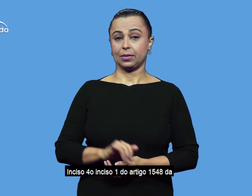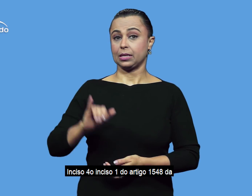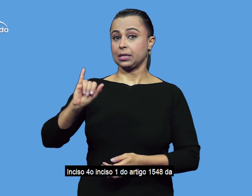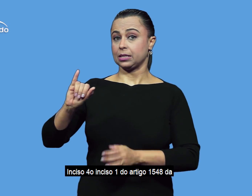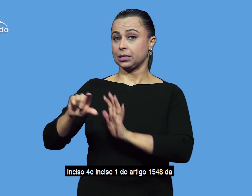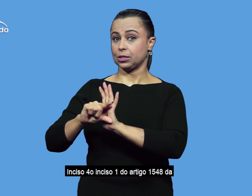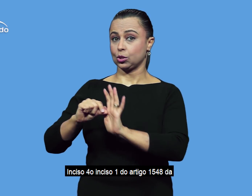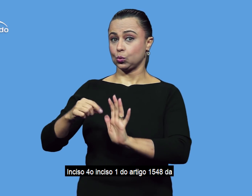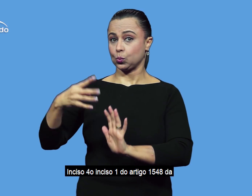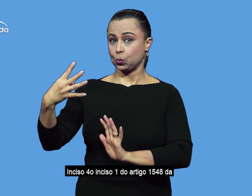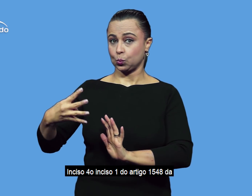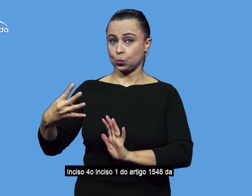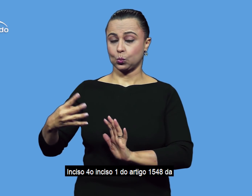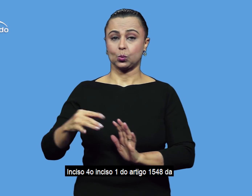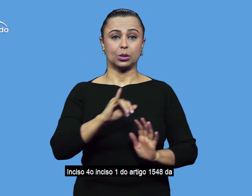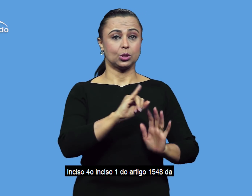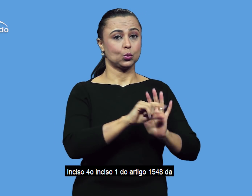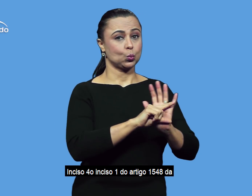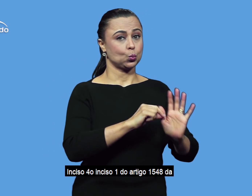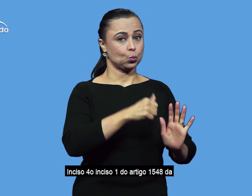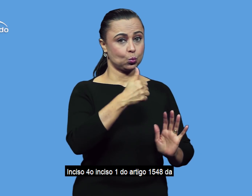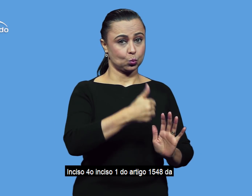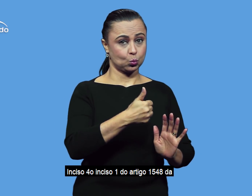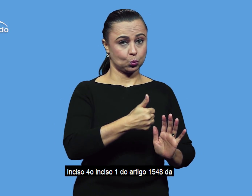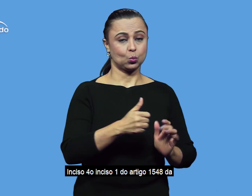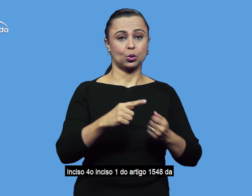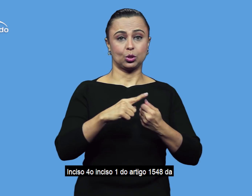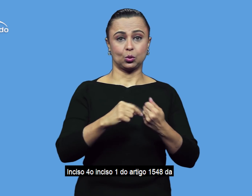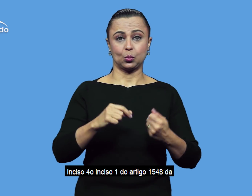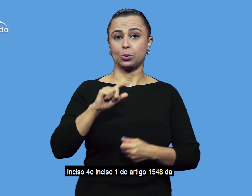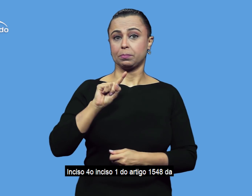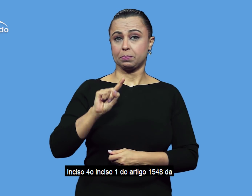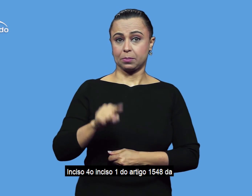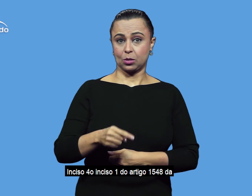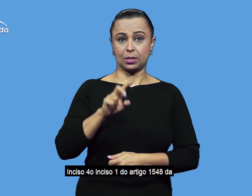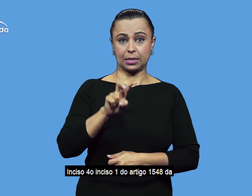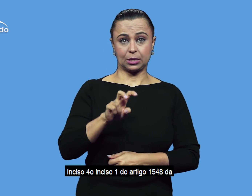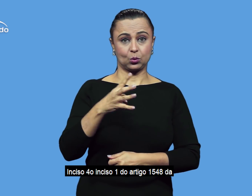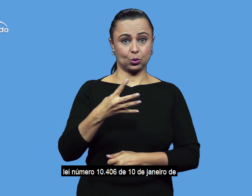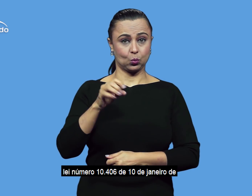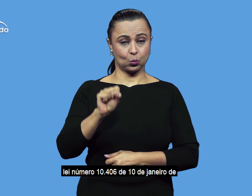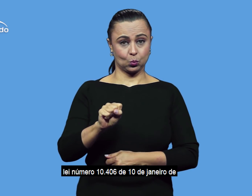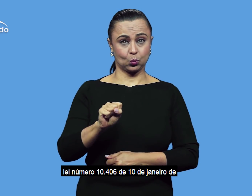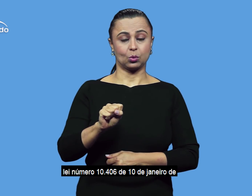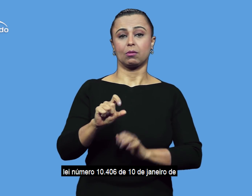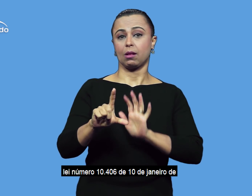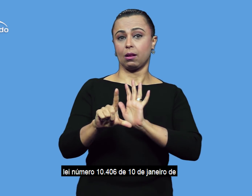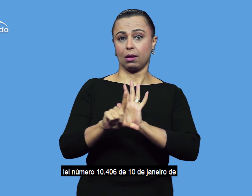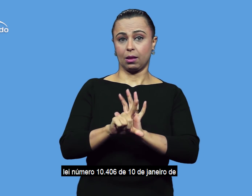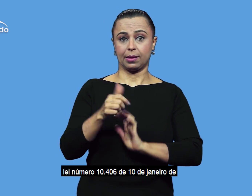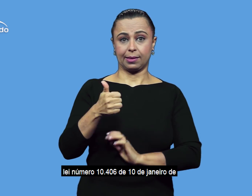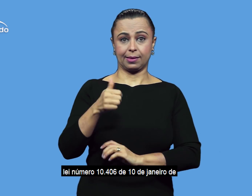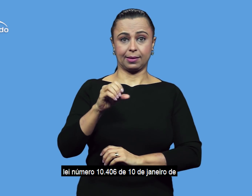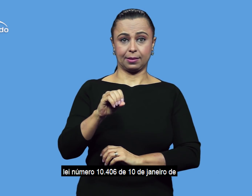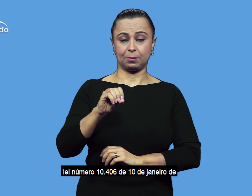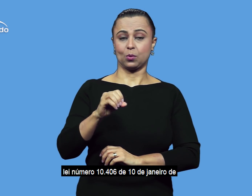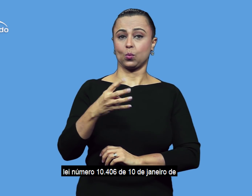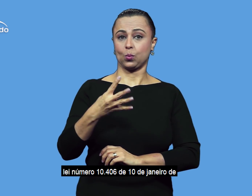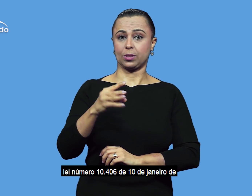4o inciso 1 do artigo 1548 da lei número 10.406 de 10 de